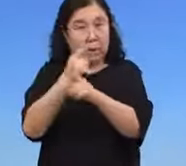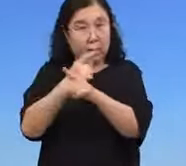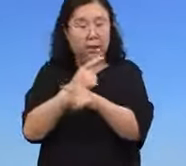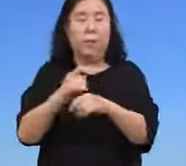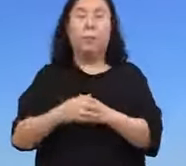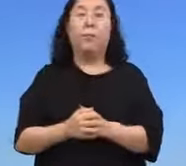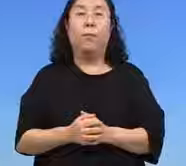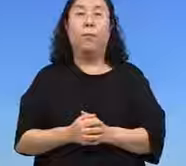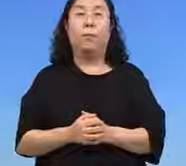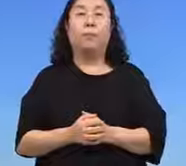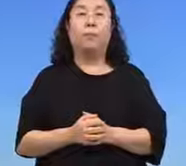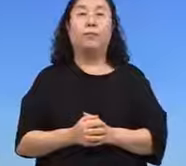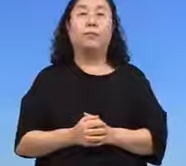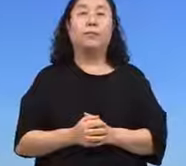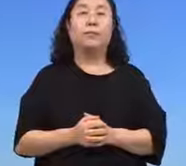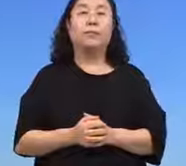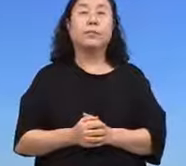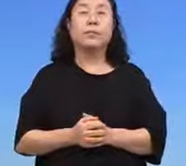제가 본 겁니다.